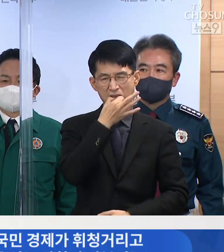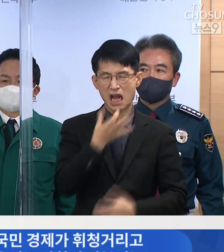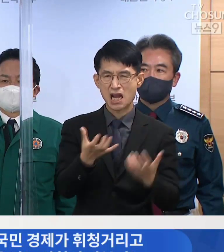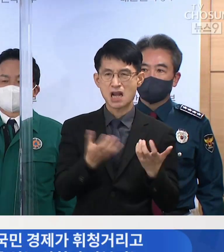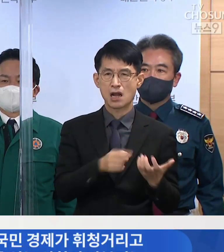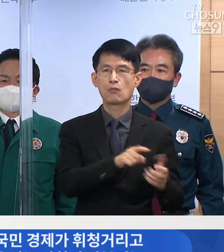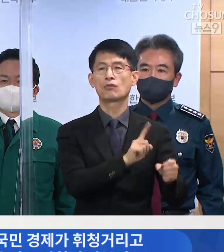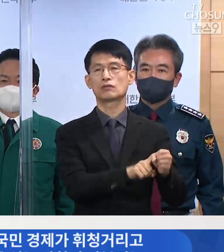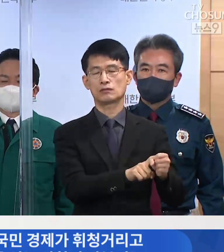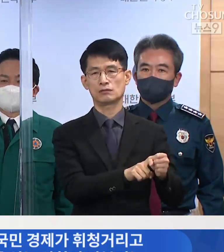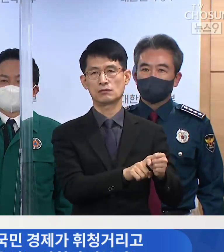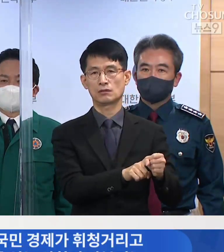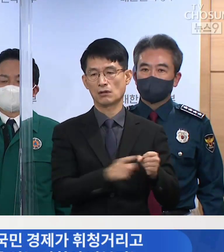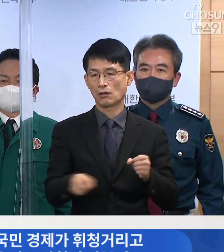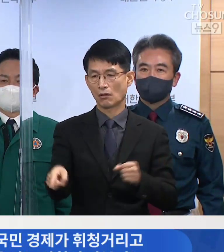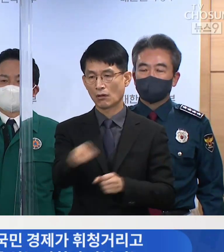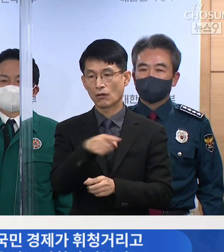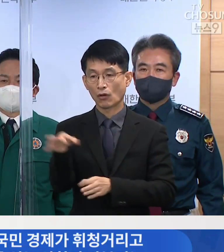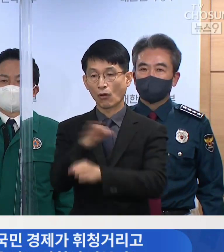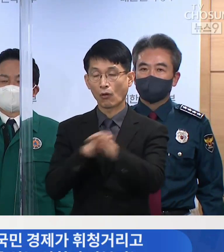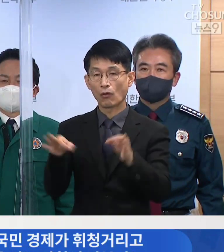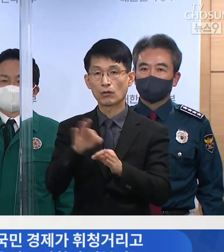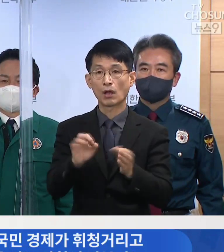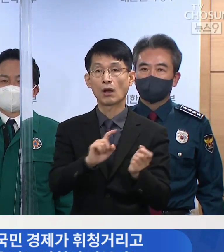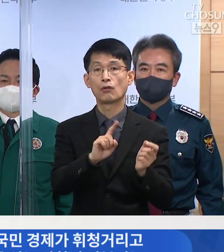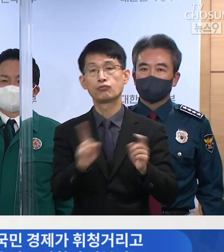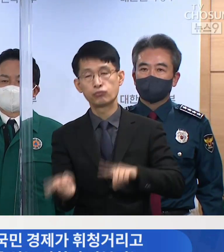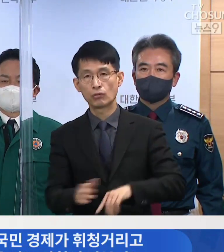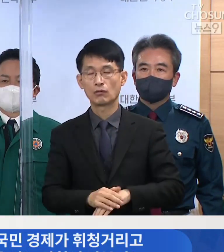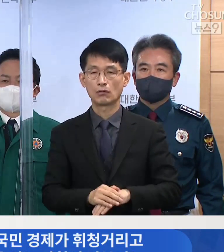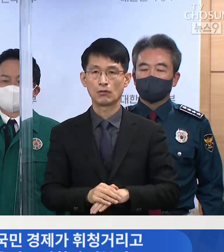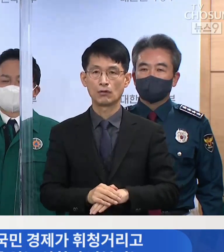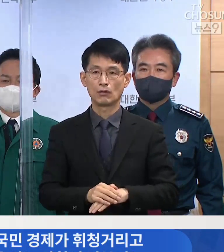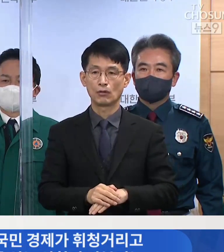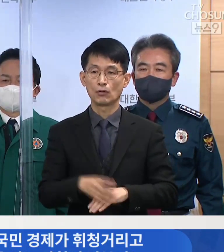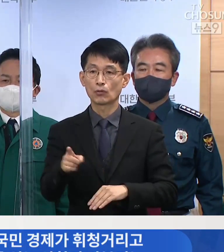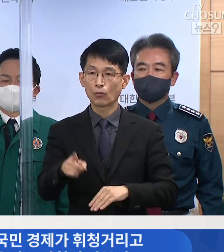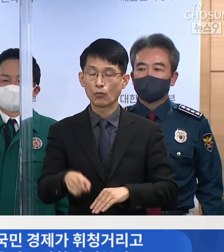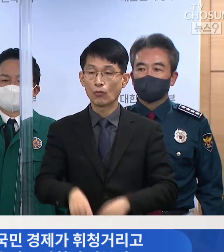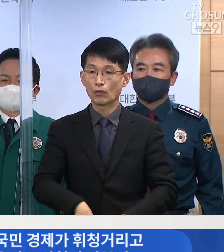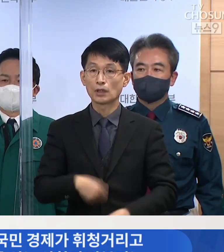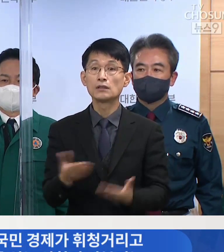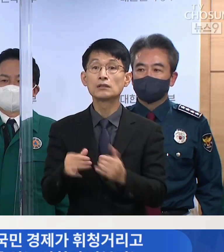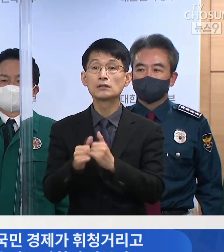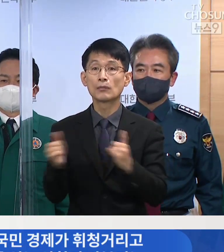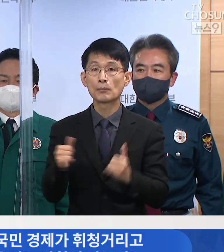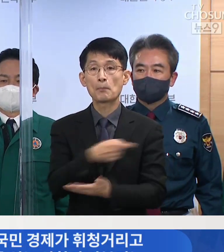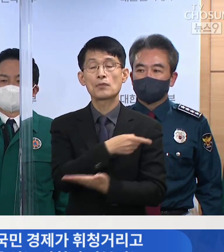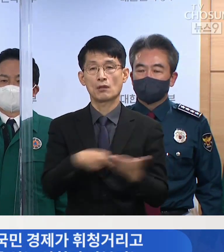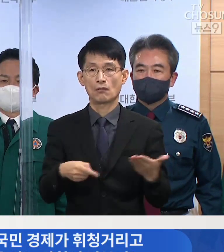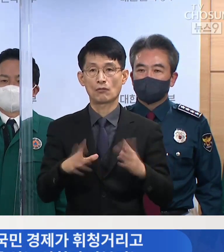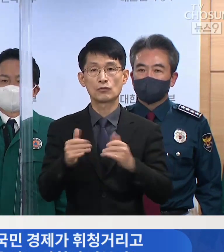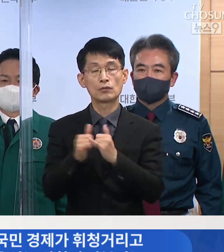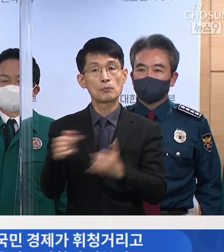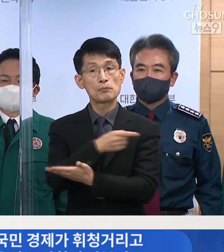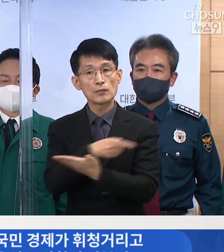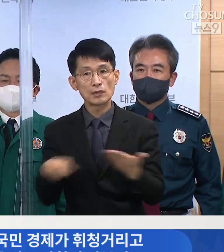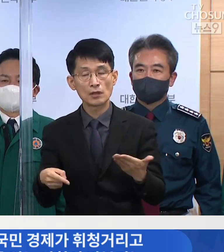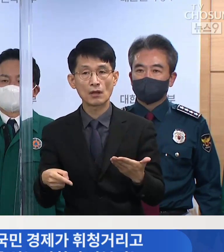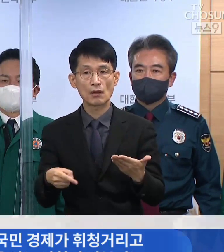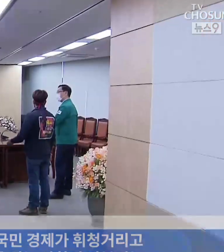행위로 국민경제가 휘청거리고 다수의 선량한 근로자들과 국민이 피해를 입는 상황이